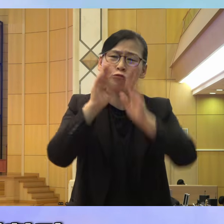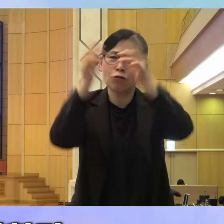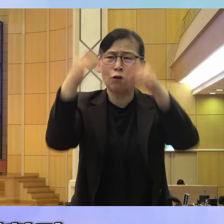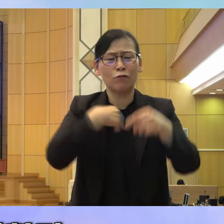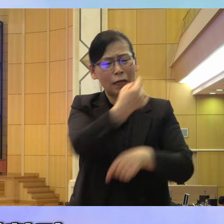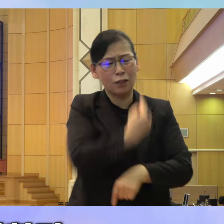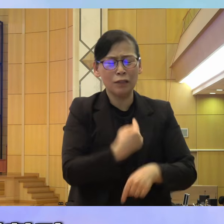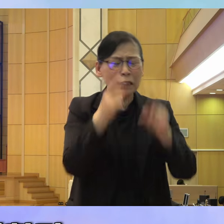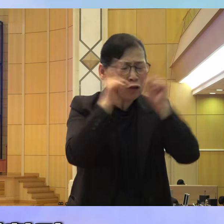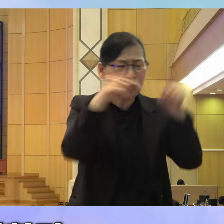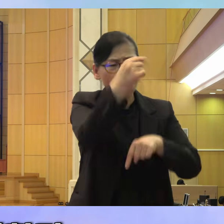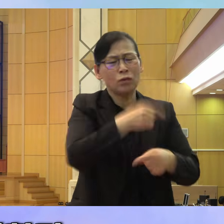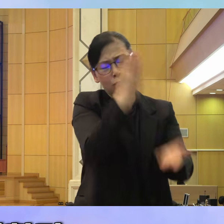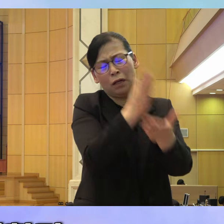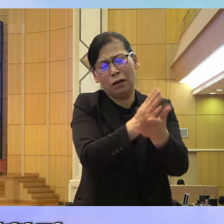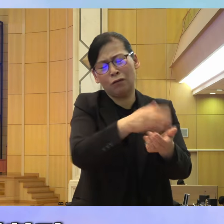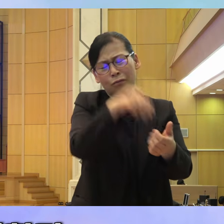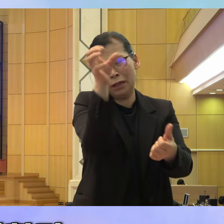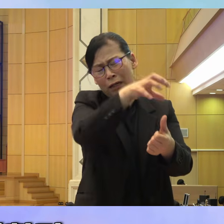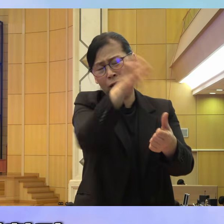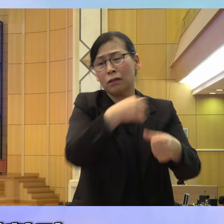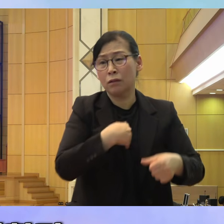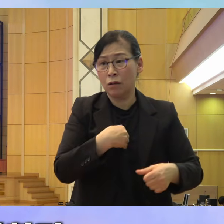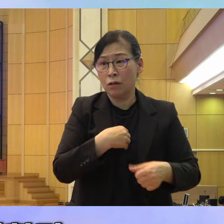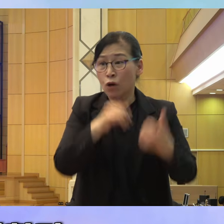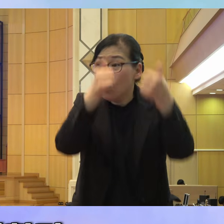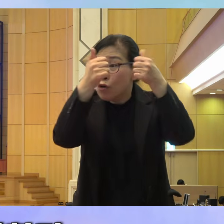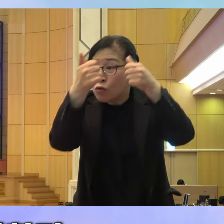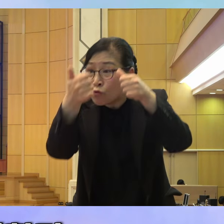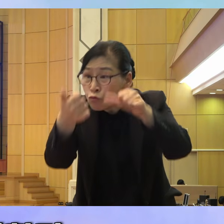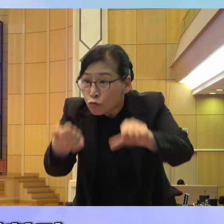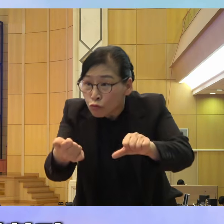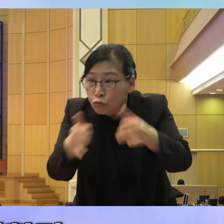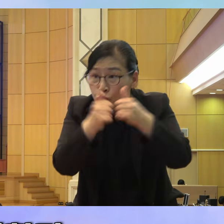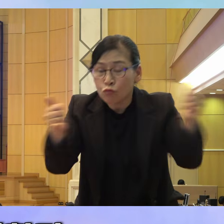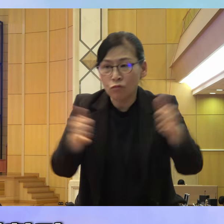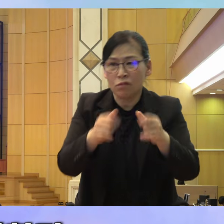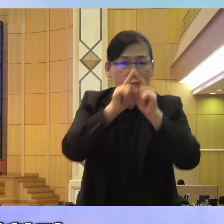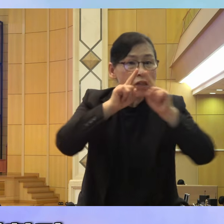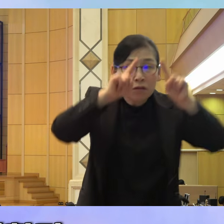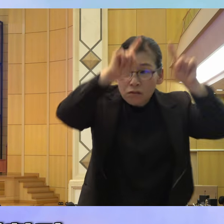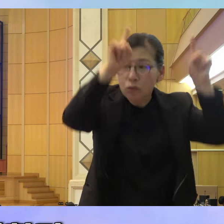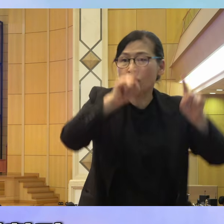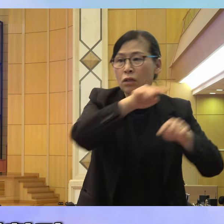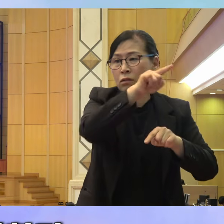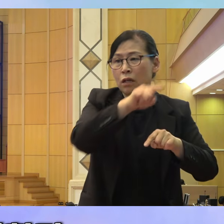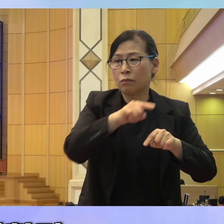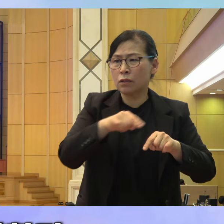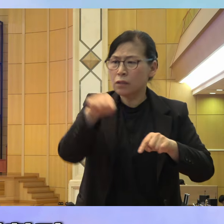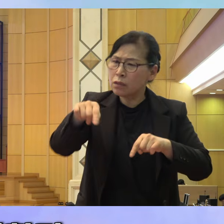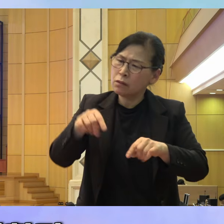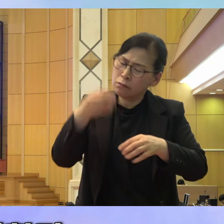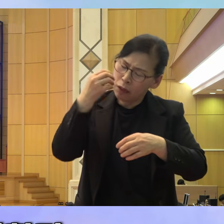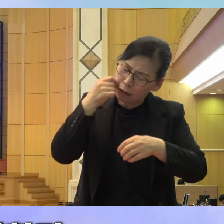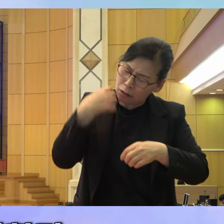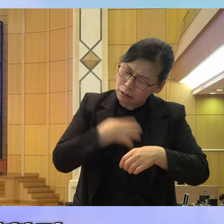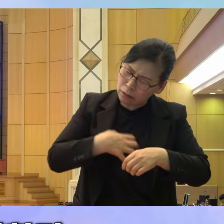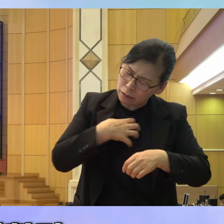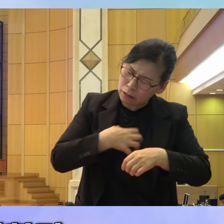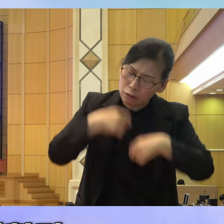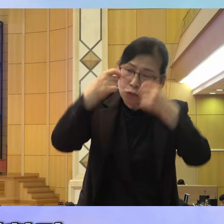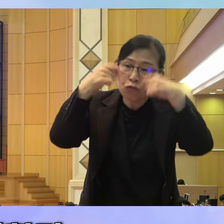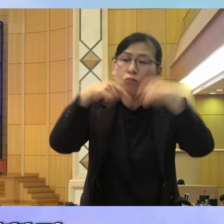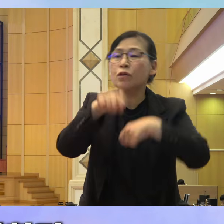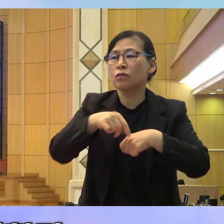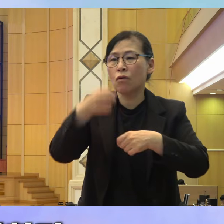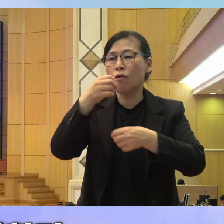그러니까 살았을 뿐 아니라 죽어서 영이 저승에 갔어도 자기 형제들을 생각하고 있어요.